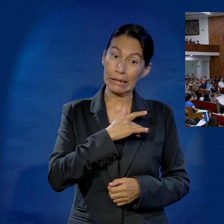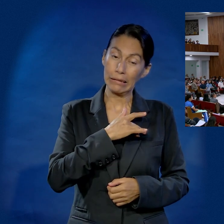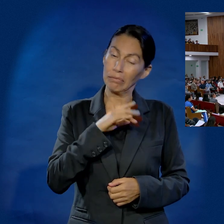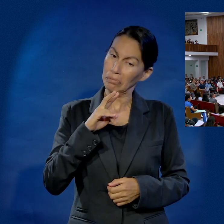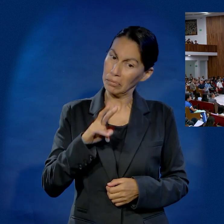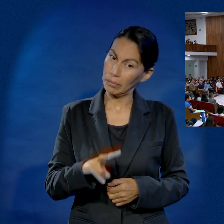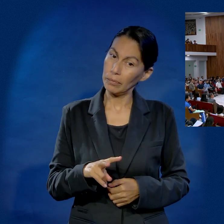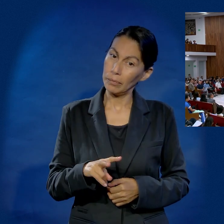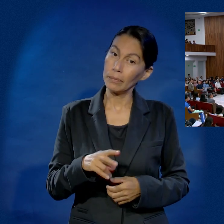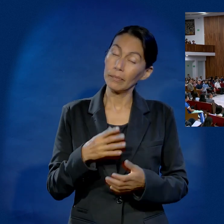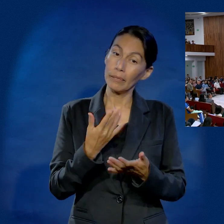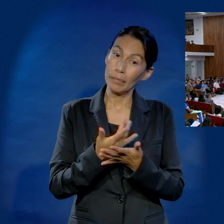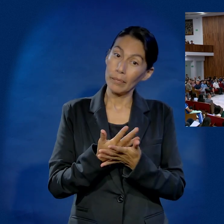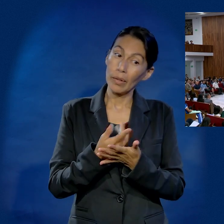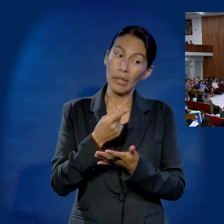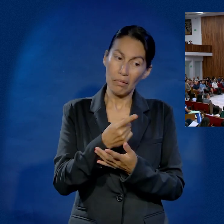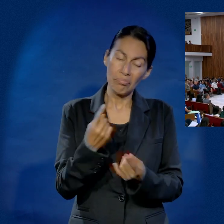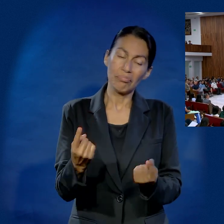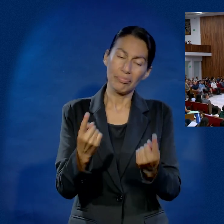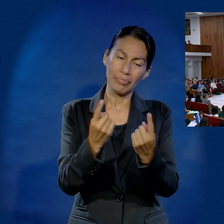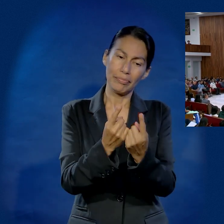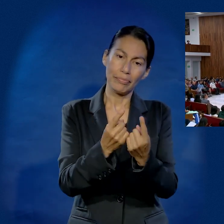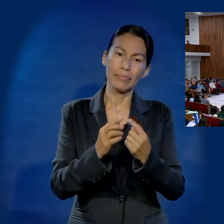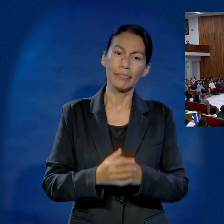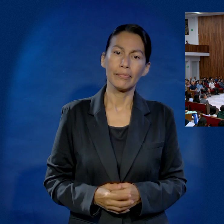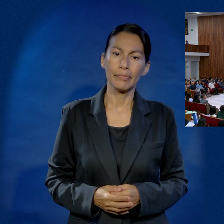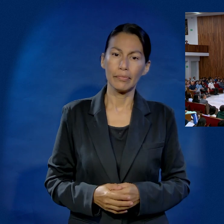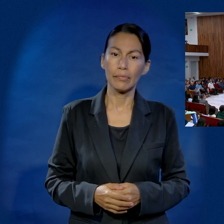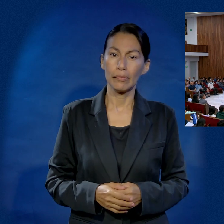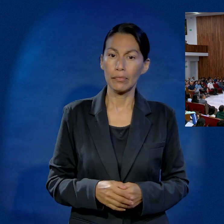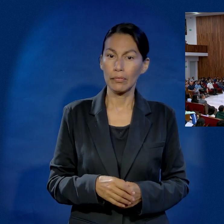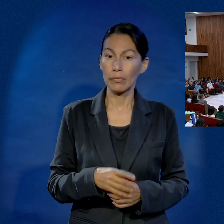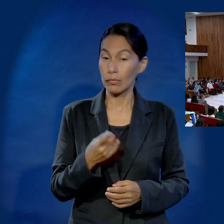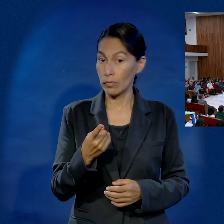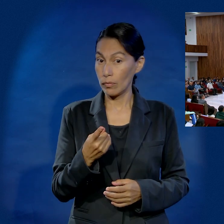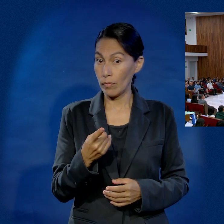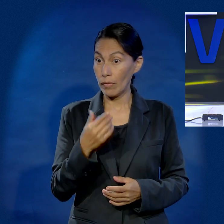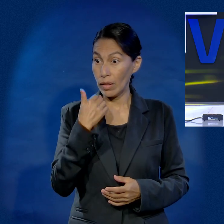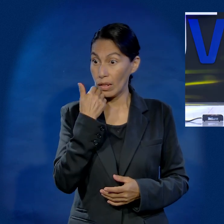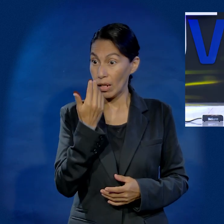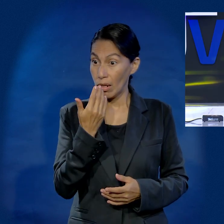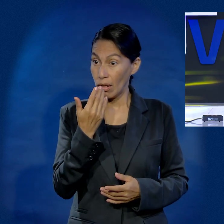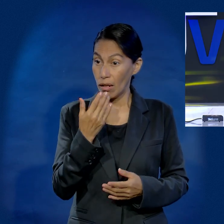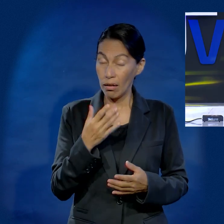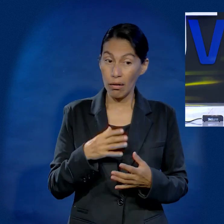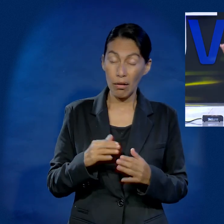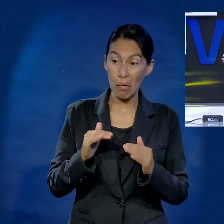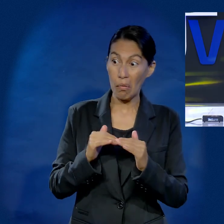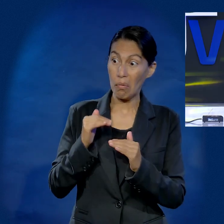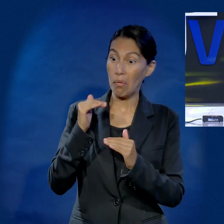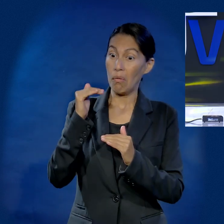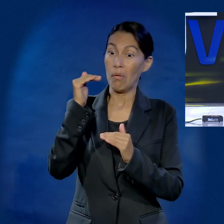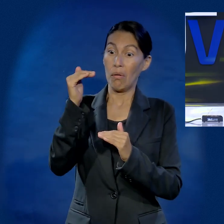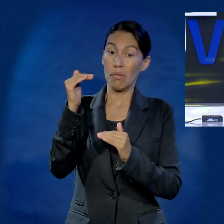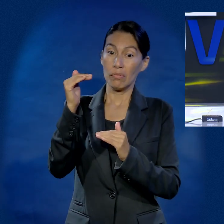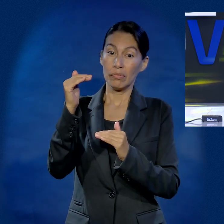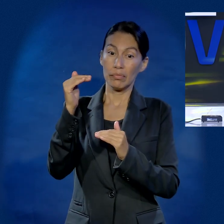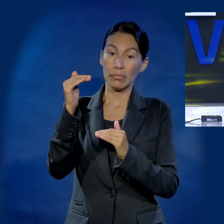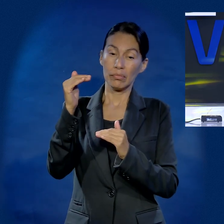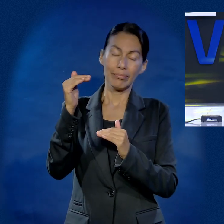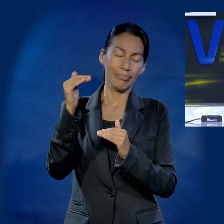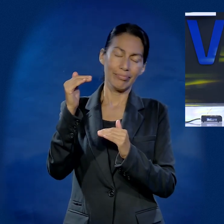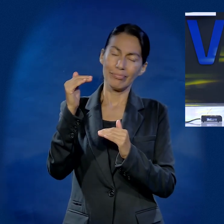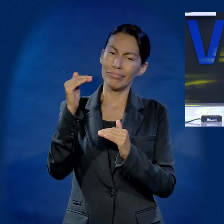Y yo sinceramente espero que llegue. No tengas expectativas demasiado elevadas en las cosas materiales y